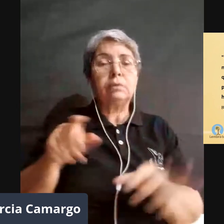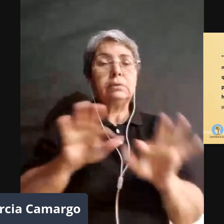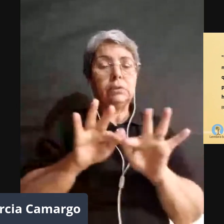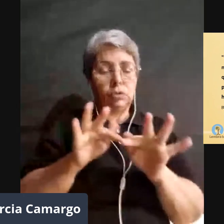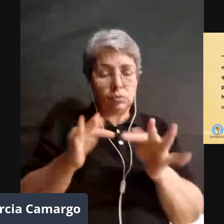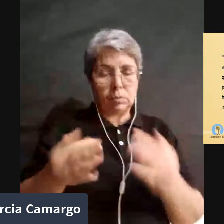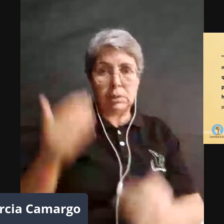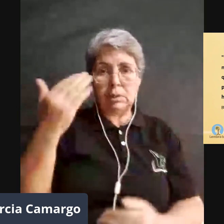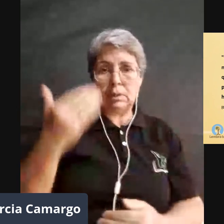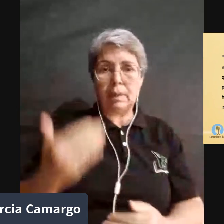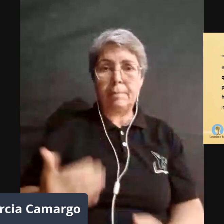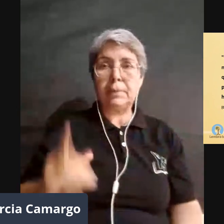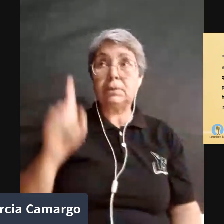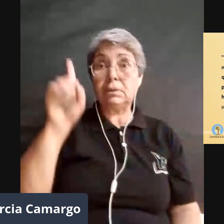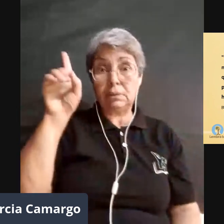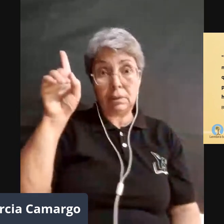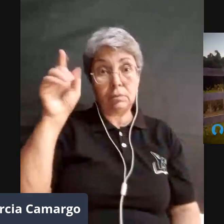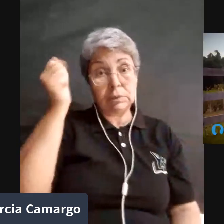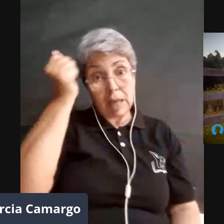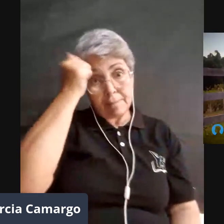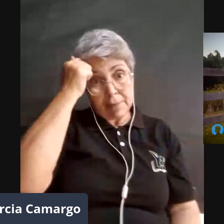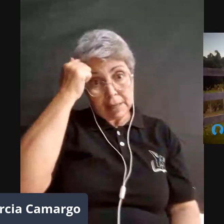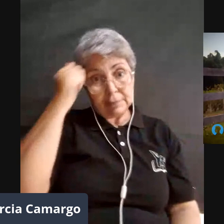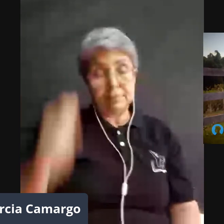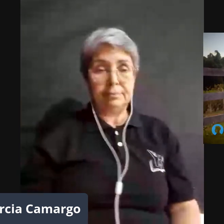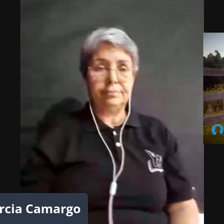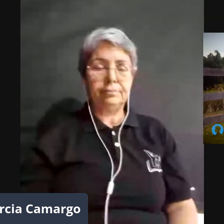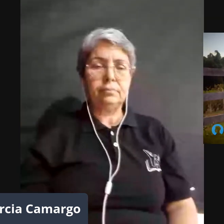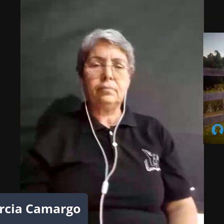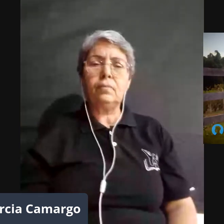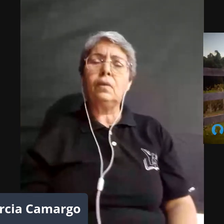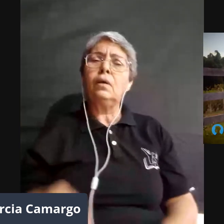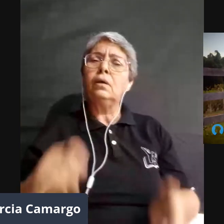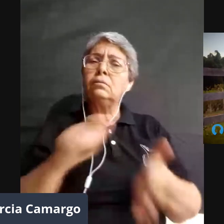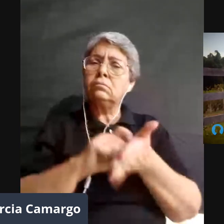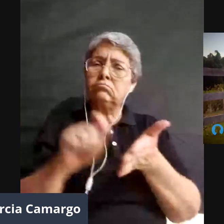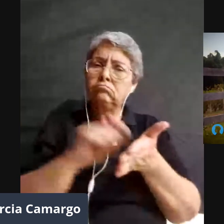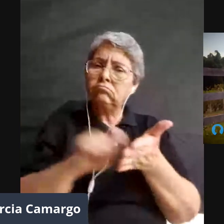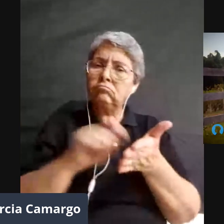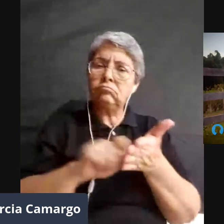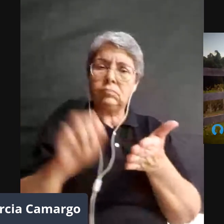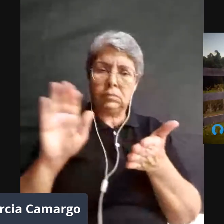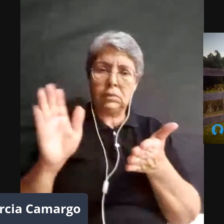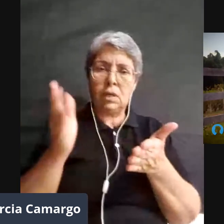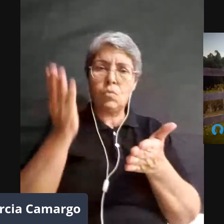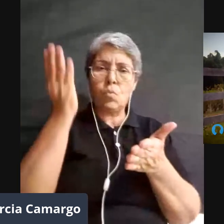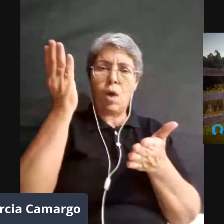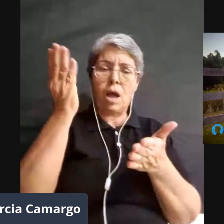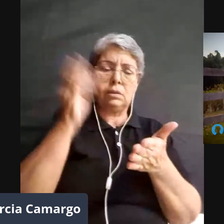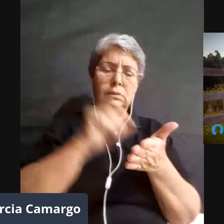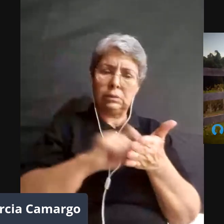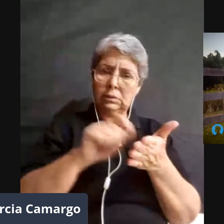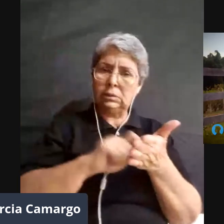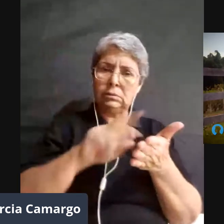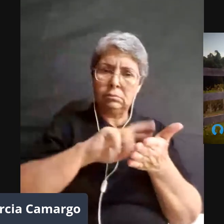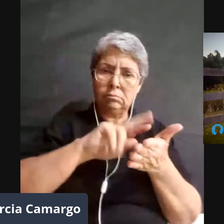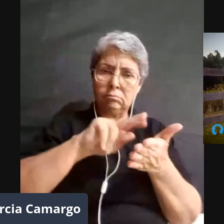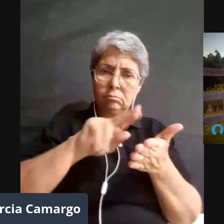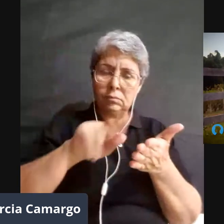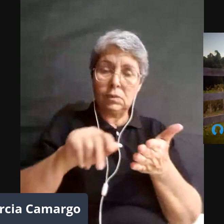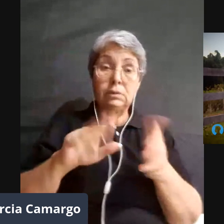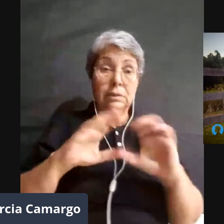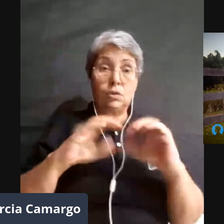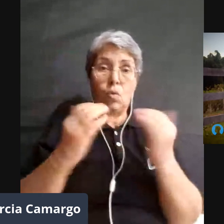Deus. Alguns escritos posteriores, que vocês vão ter a oportunidade de conferir nas demais mensagens deste